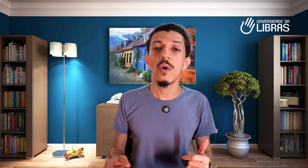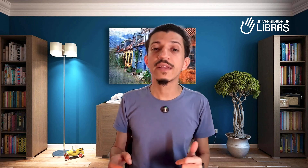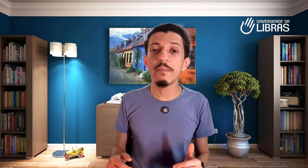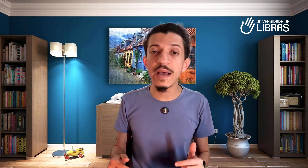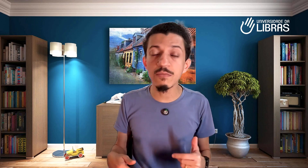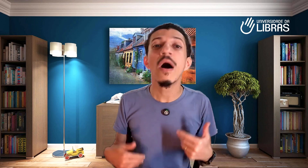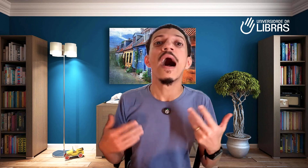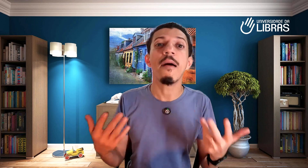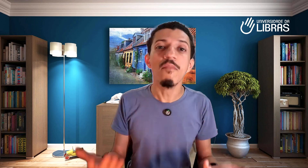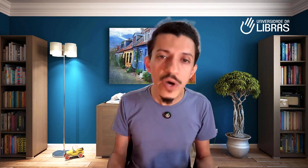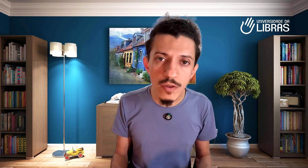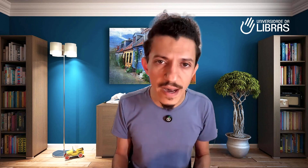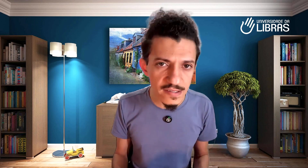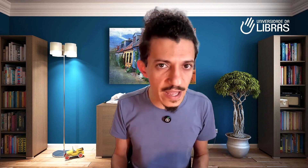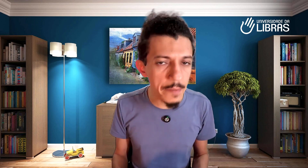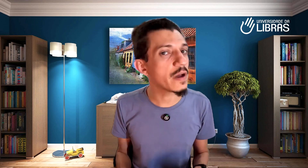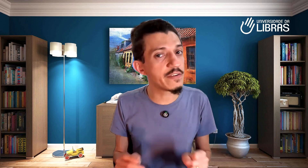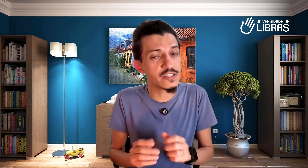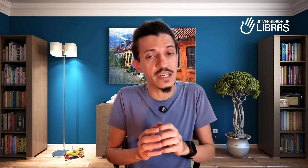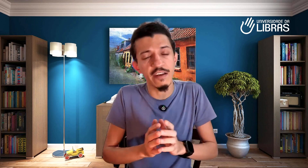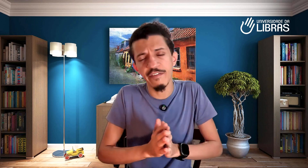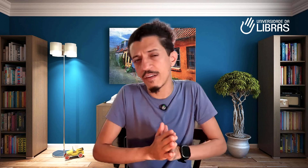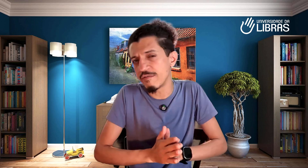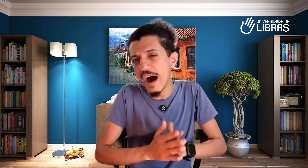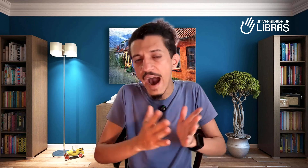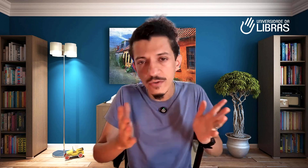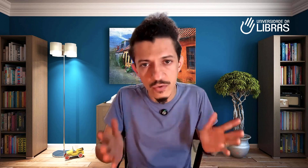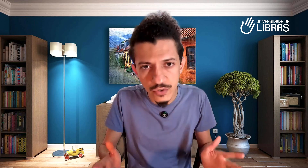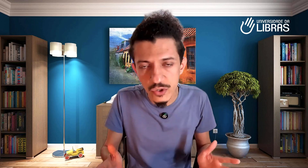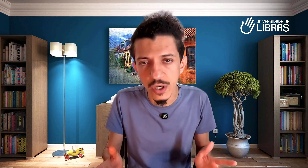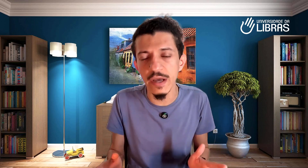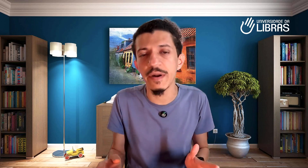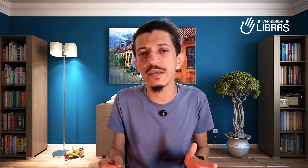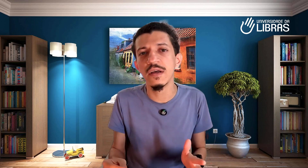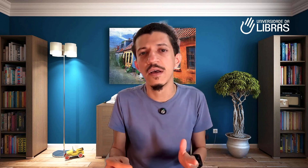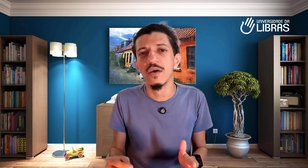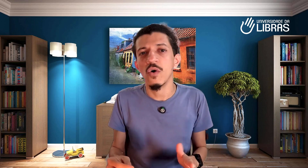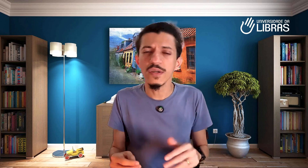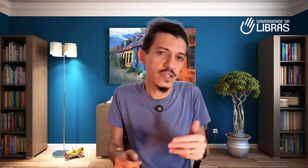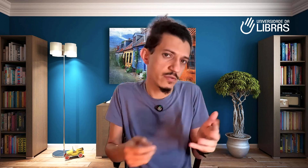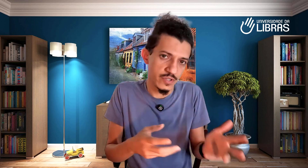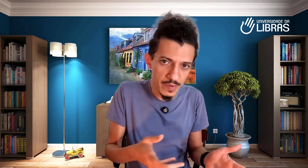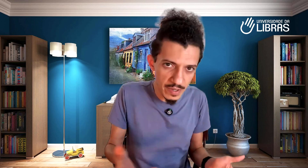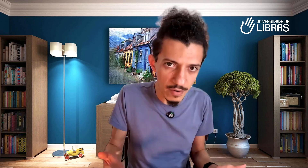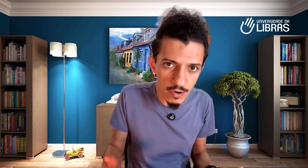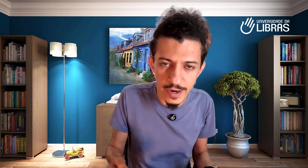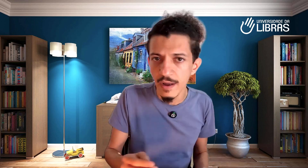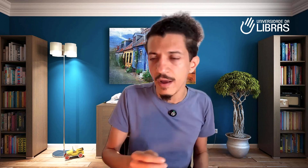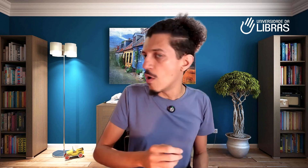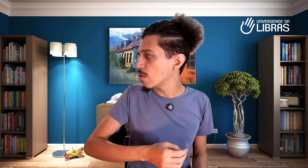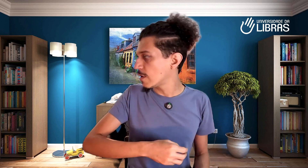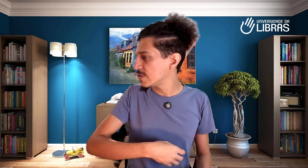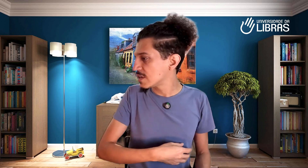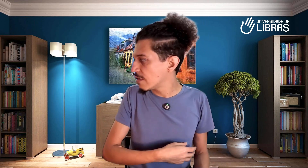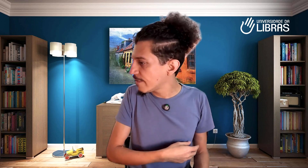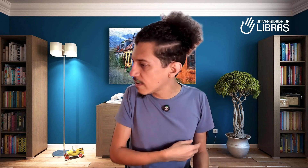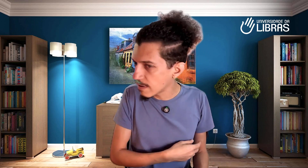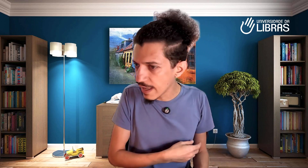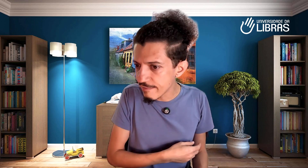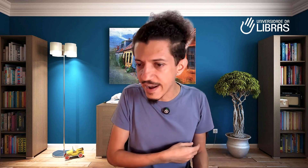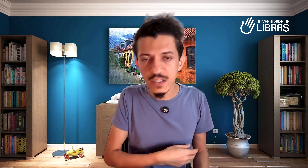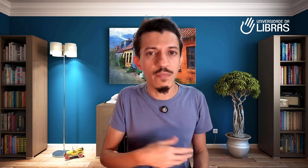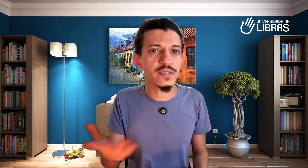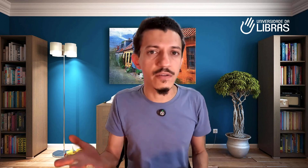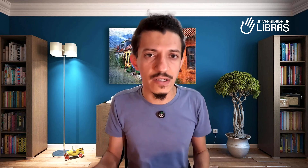ou até mesmo há muito mais tempo. Talvez você já tenha feito vários cursos de Libras, ou esteja no seu primeiro agora, ou talvez você já tenha feito